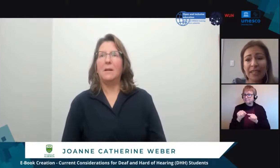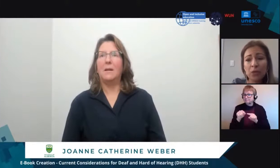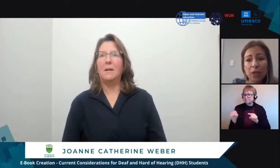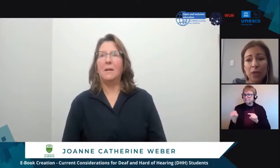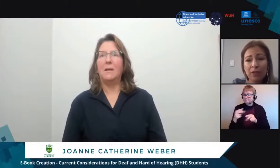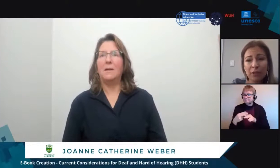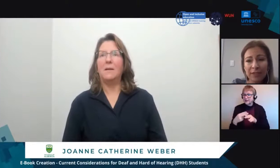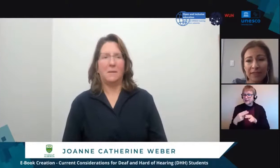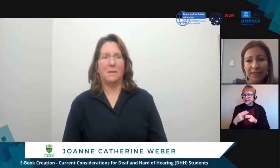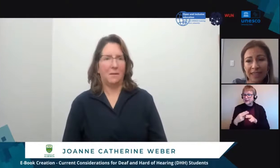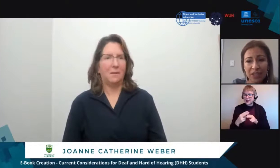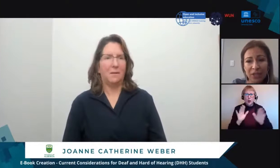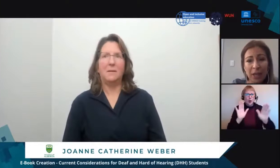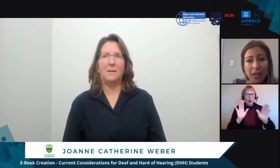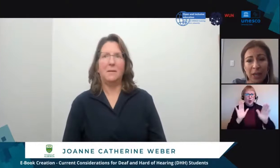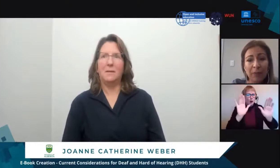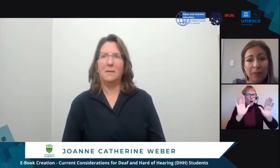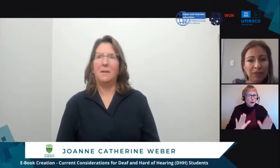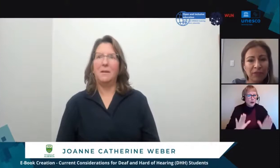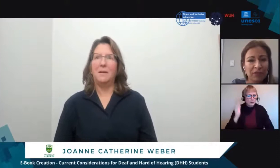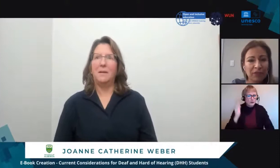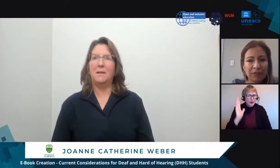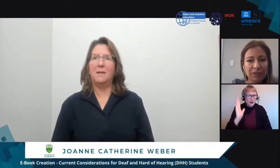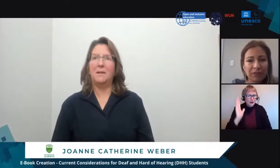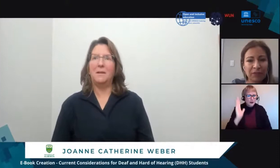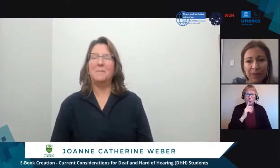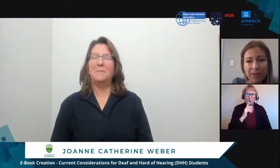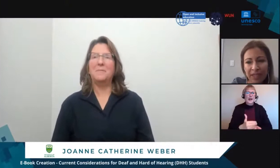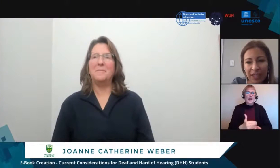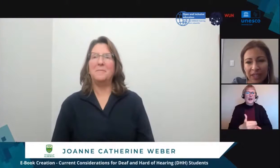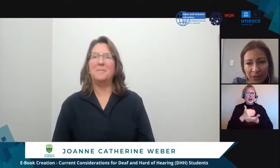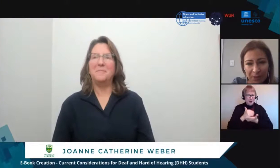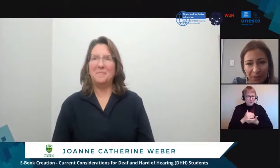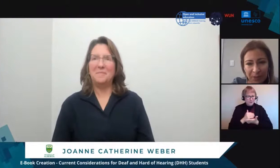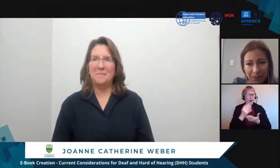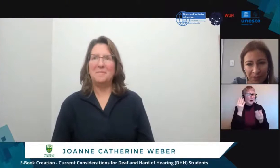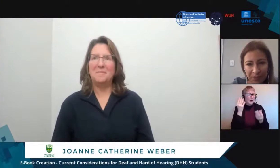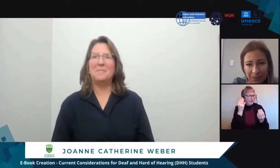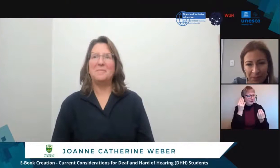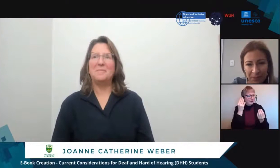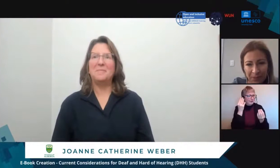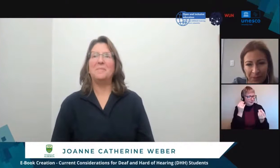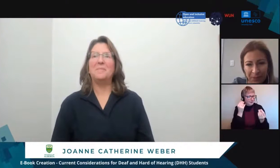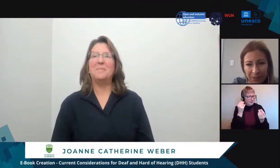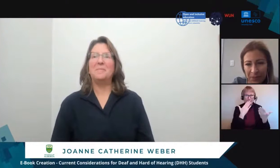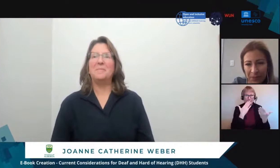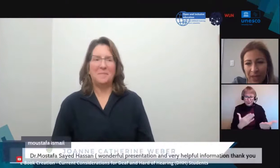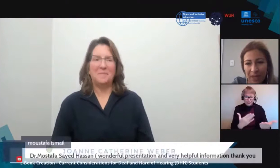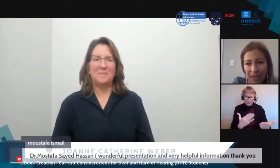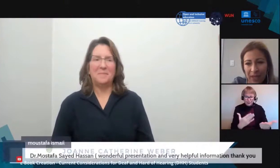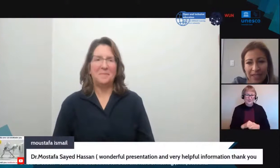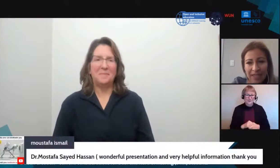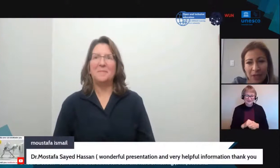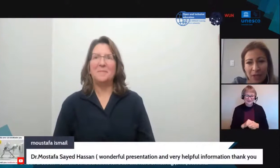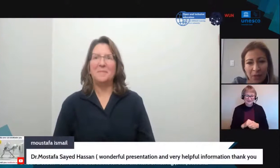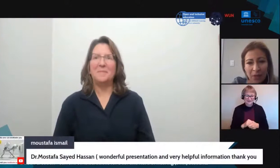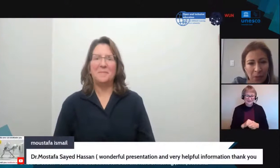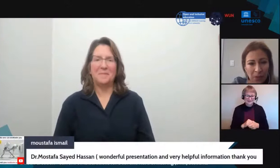tener educación inclusiva es importante para actuar. Yo actualmente tengo un alumno con sordera y trataré